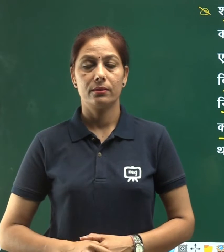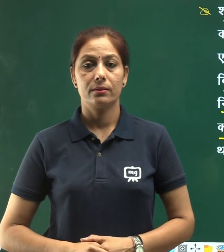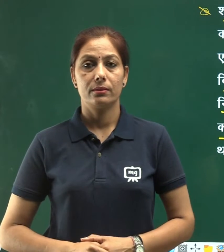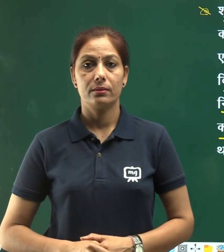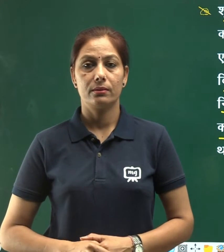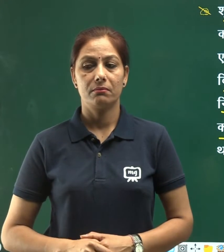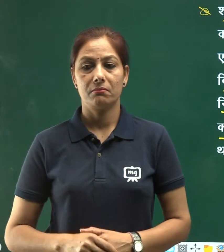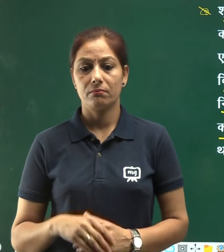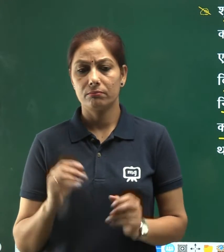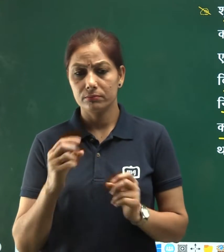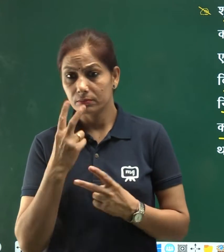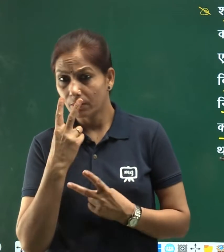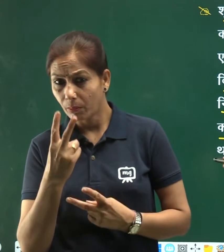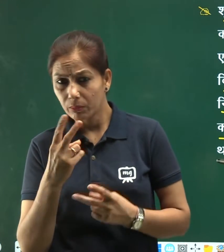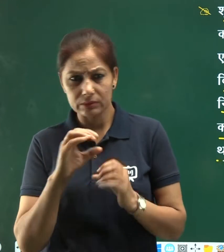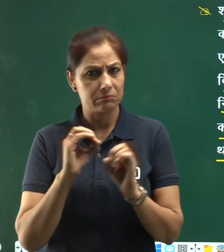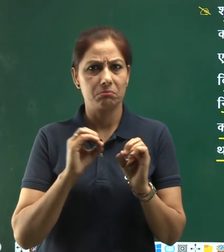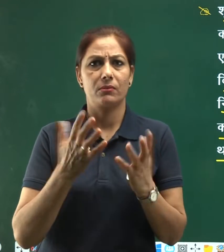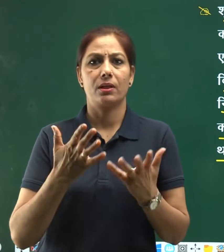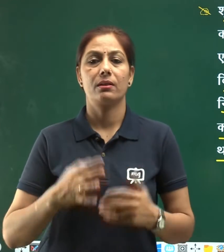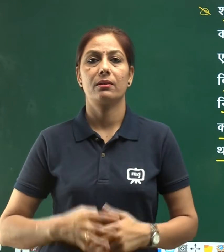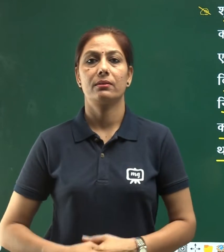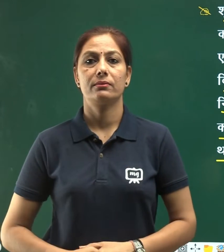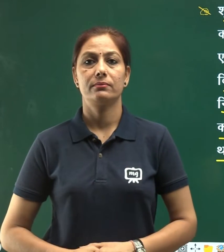नहीं मिल रहा था।